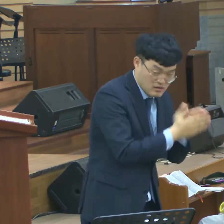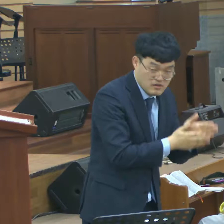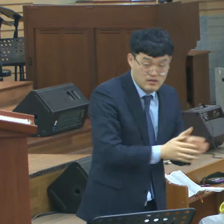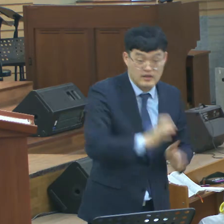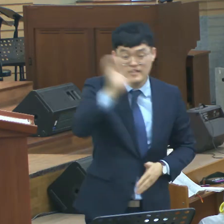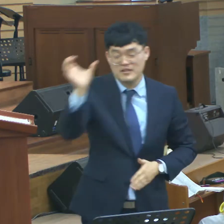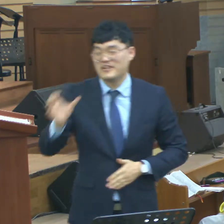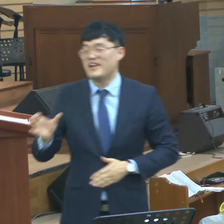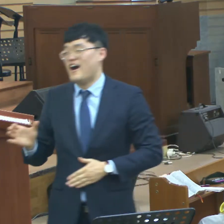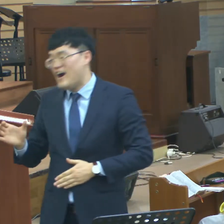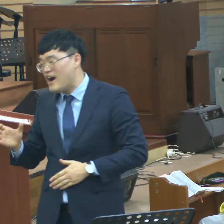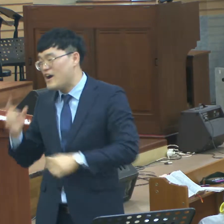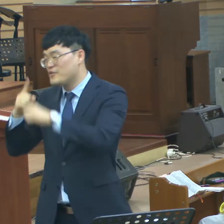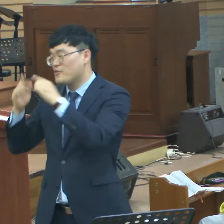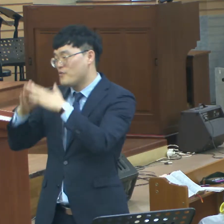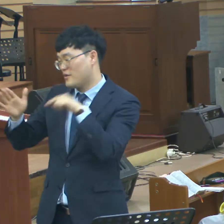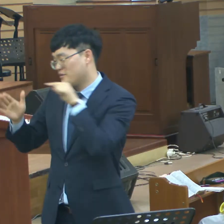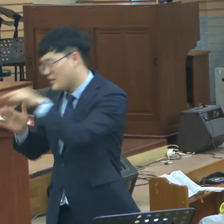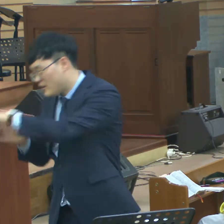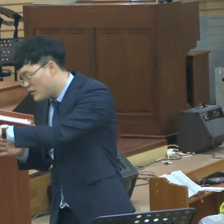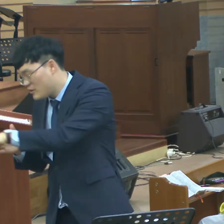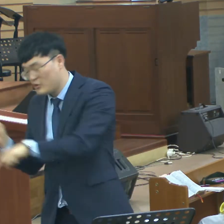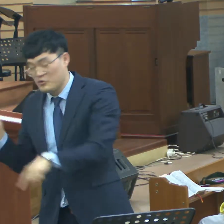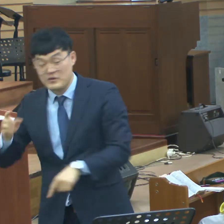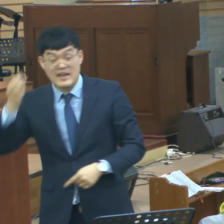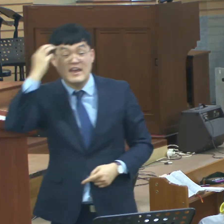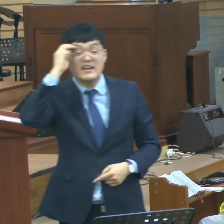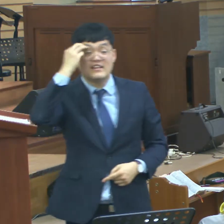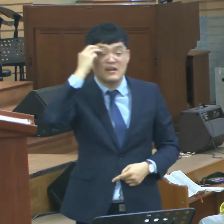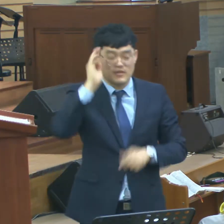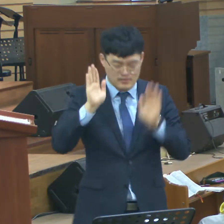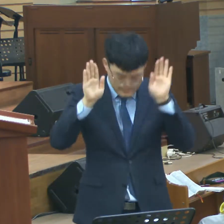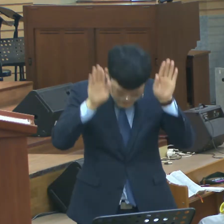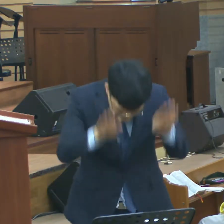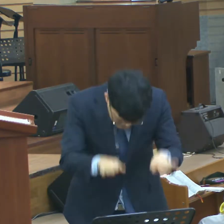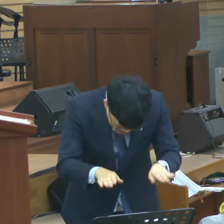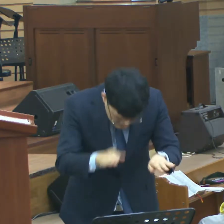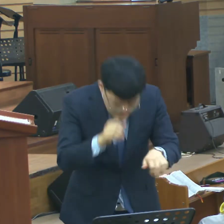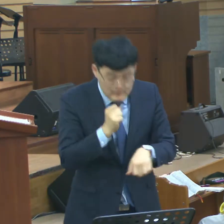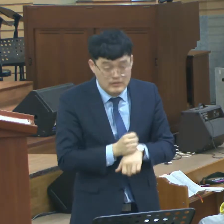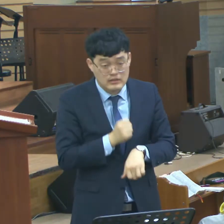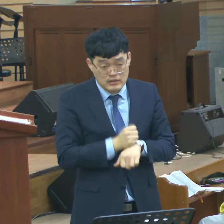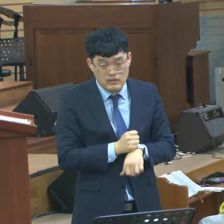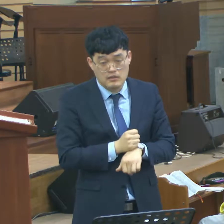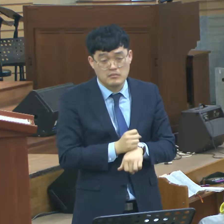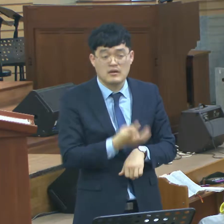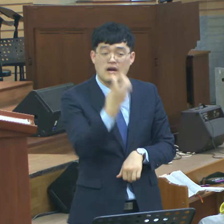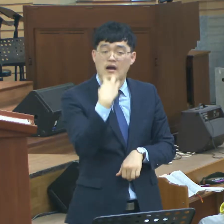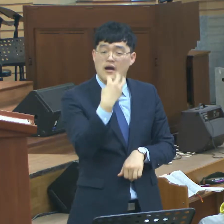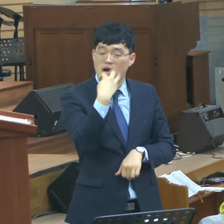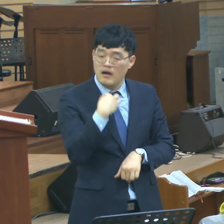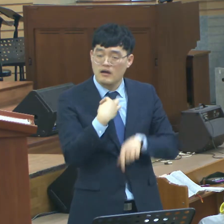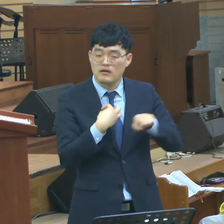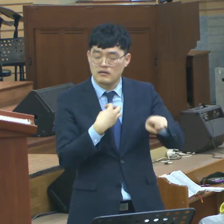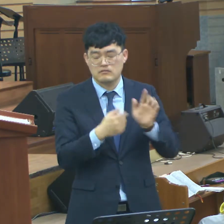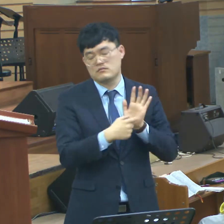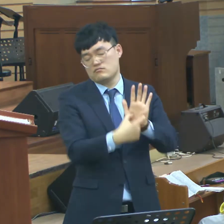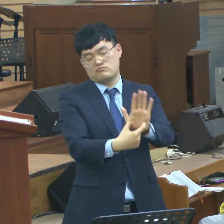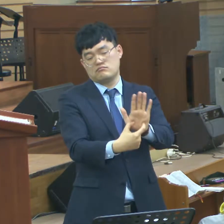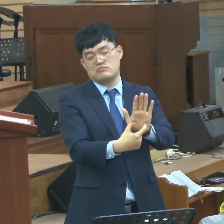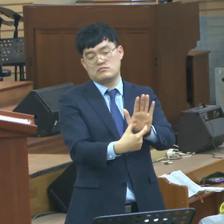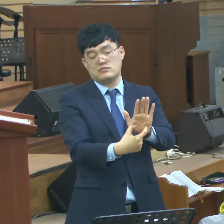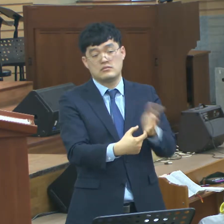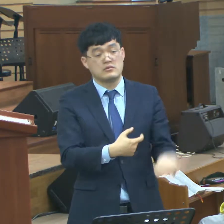그 다음에 이슬람교는 어떤 데인가 거기서 좀 도움을 받을까? 이게 다신교를 기독교는 거부해요. 하나님만이